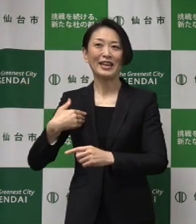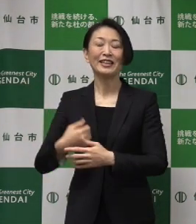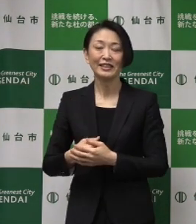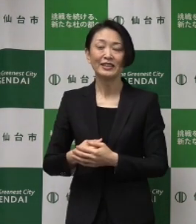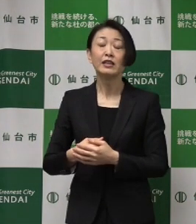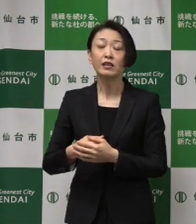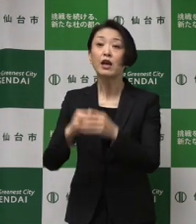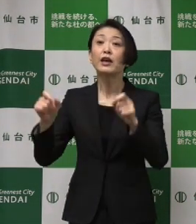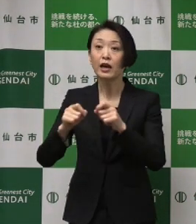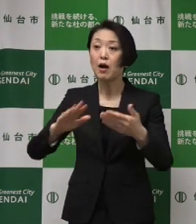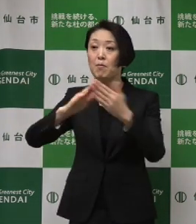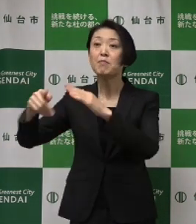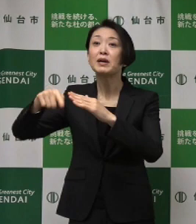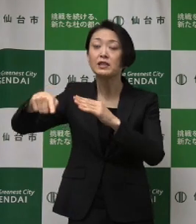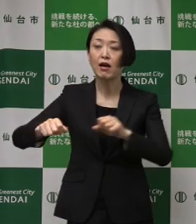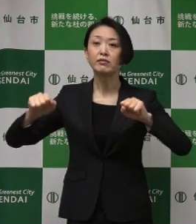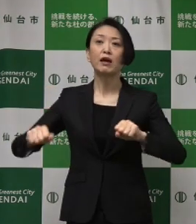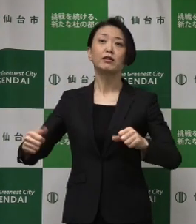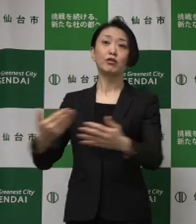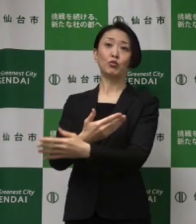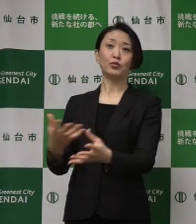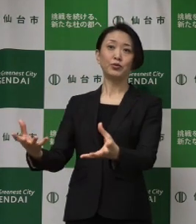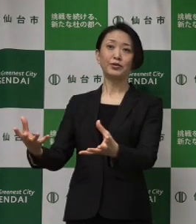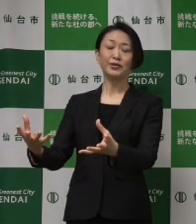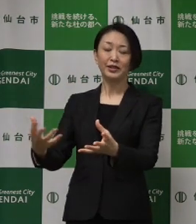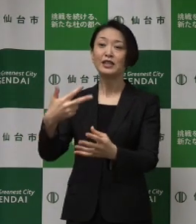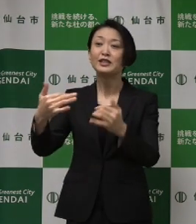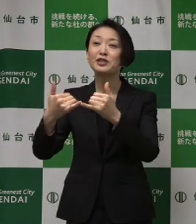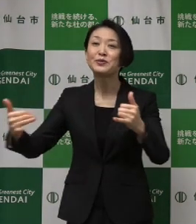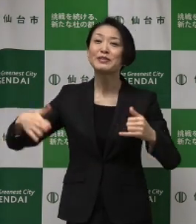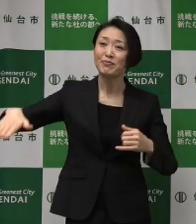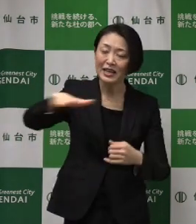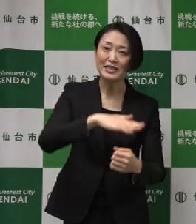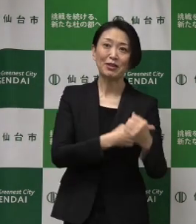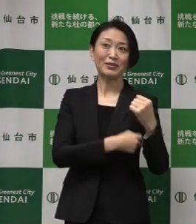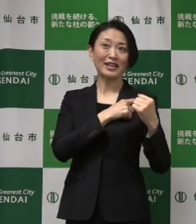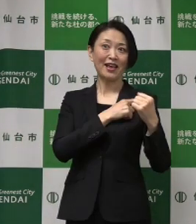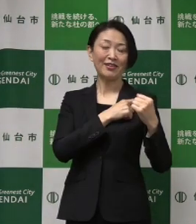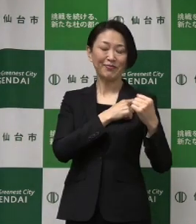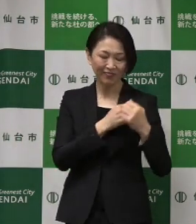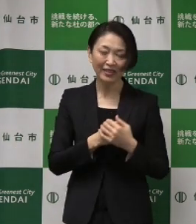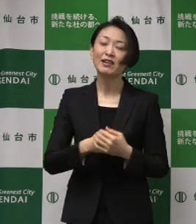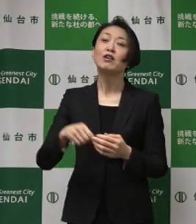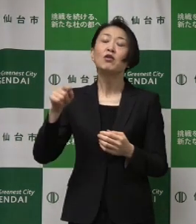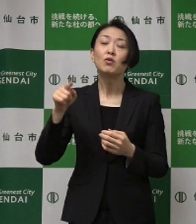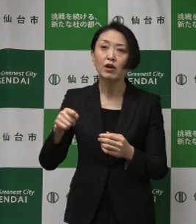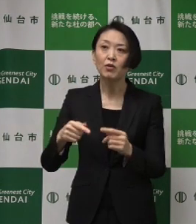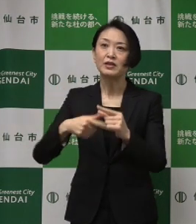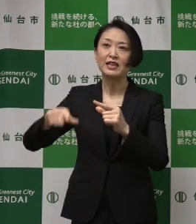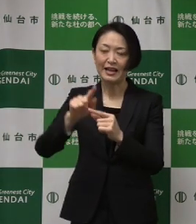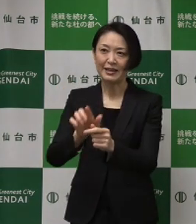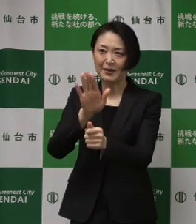体を活性化する、元気にさせていく、まさに市民の皆様方の力、これをさらにつ